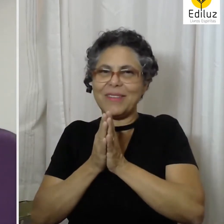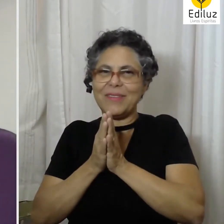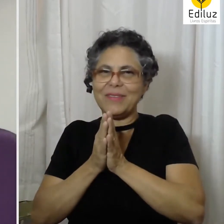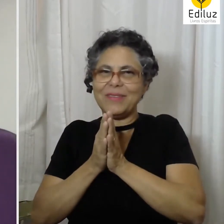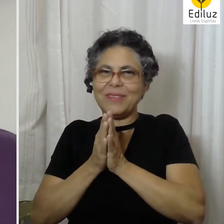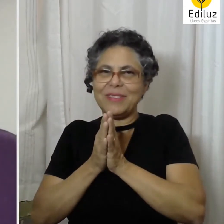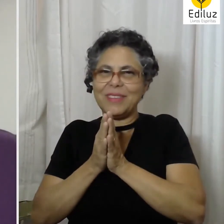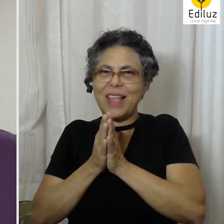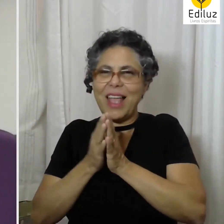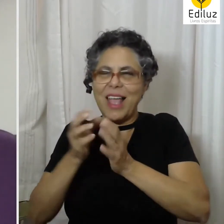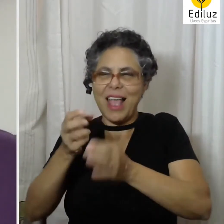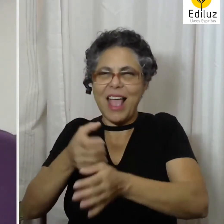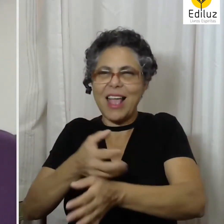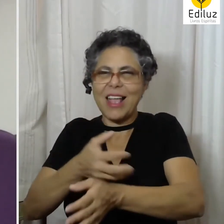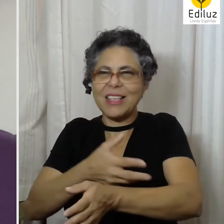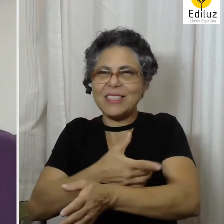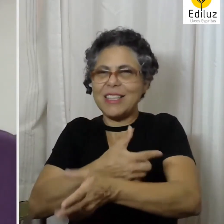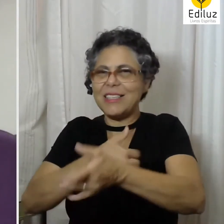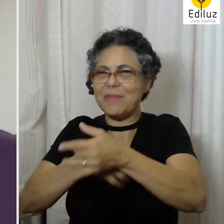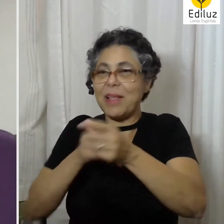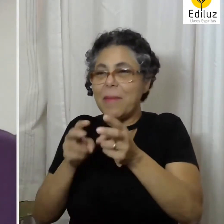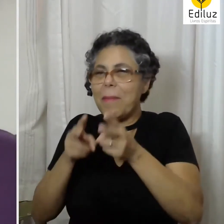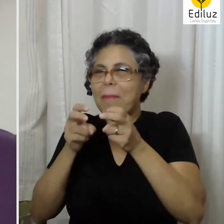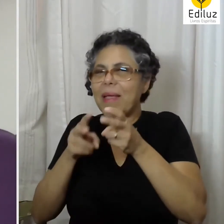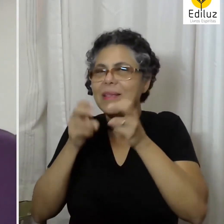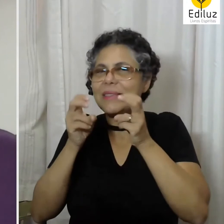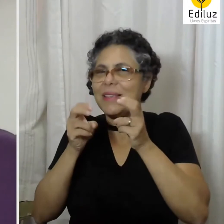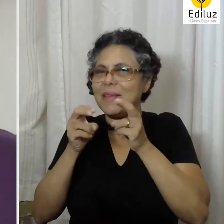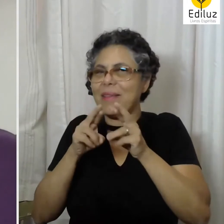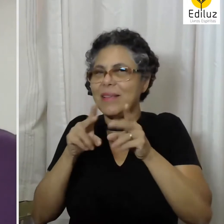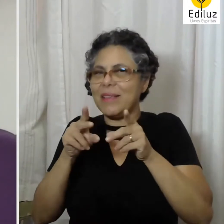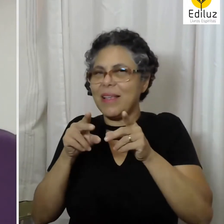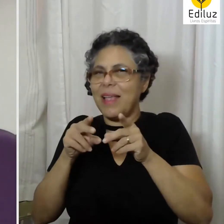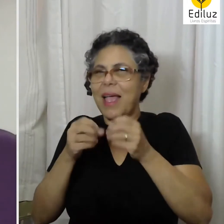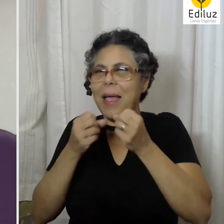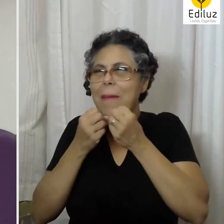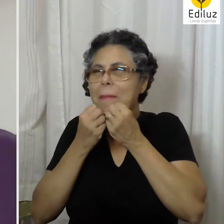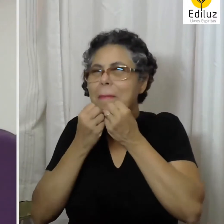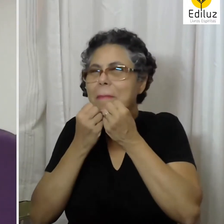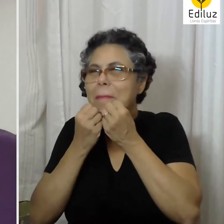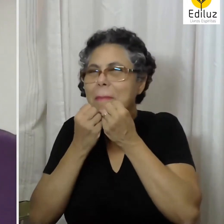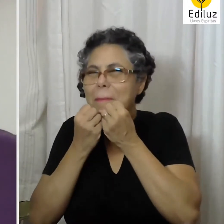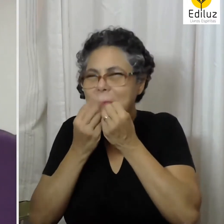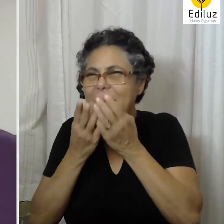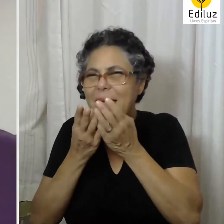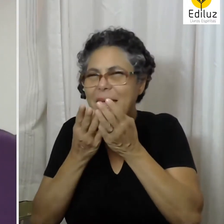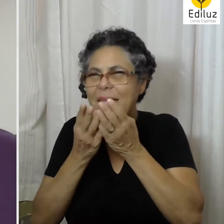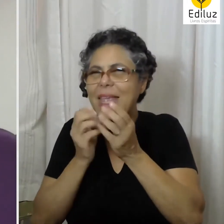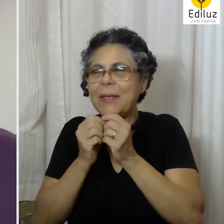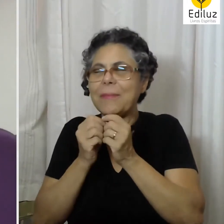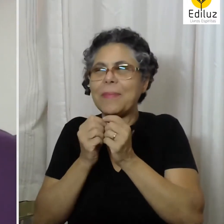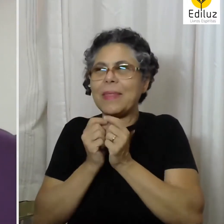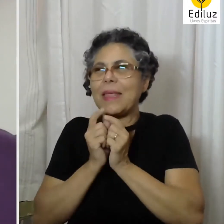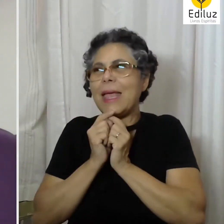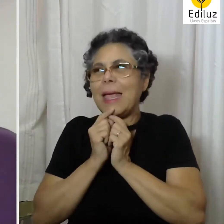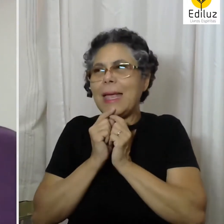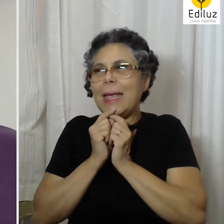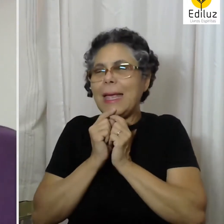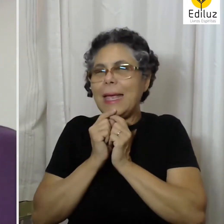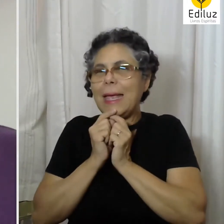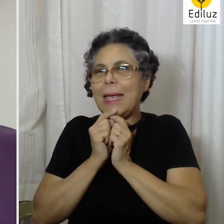a sensibilidade de perceber. A benevolência, ela passa por aquilo que nós chamamos